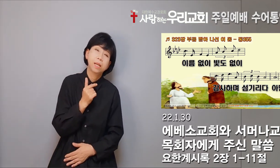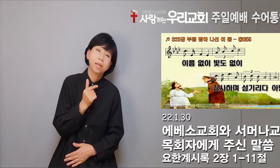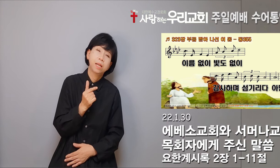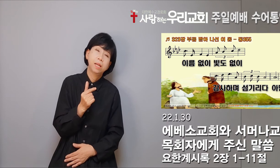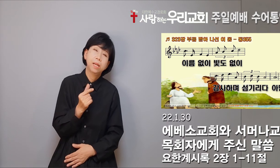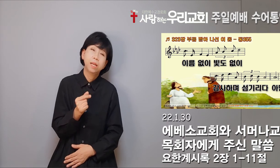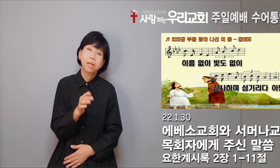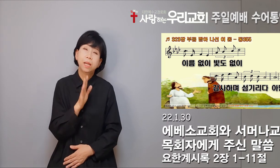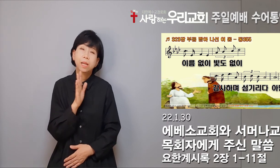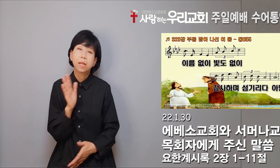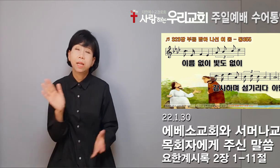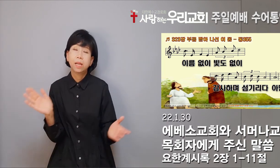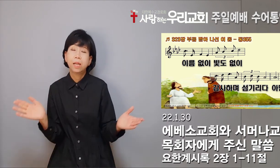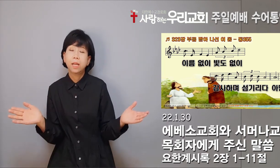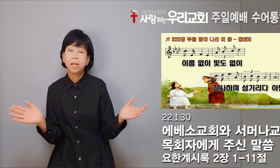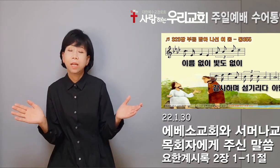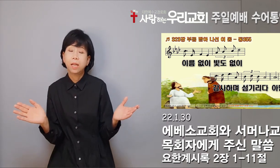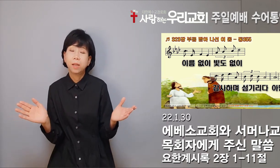섬기리다.